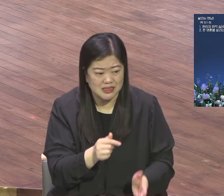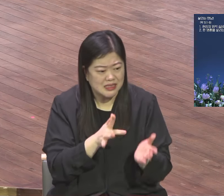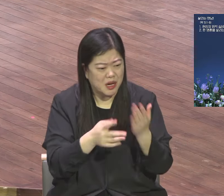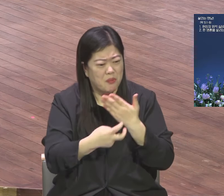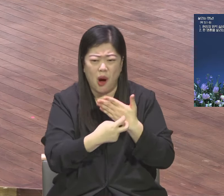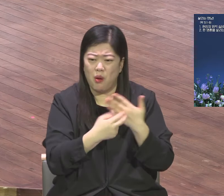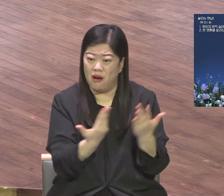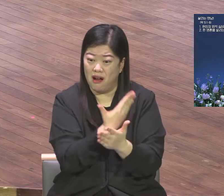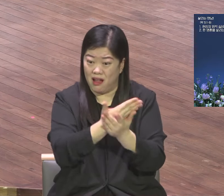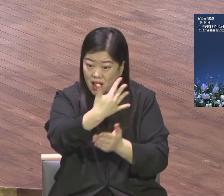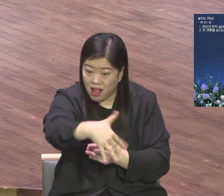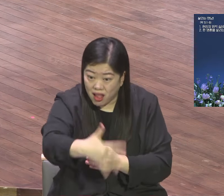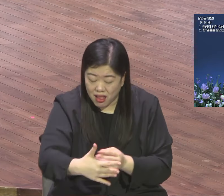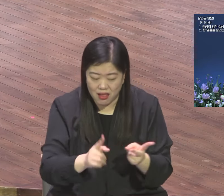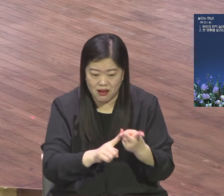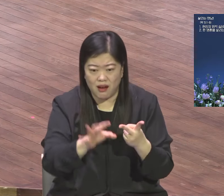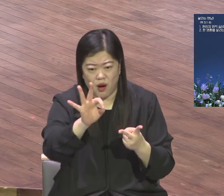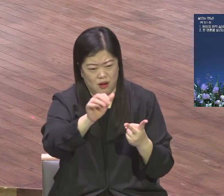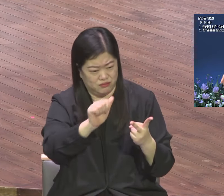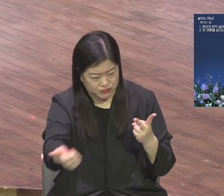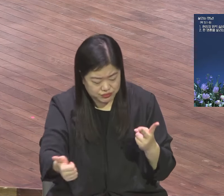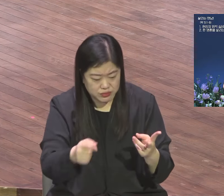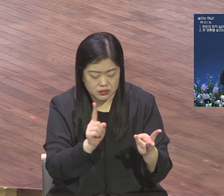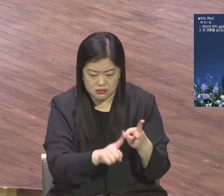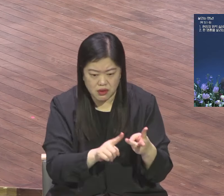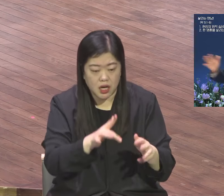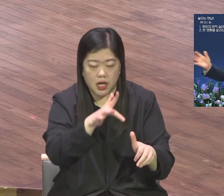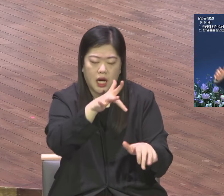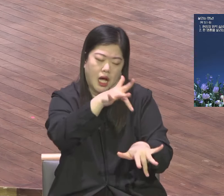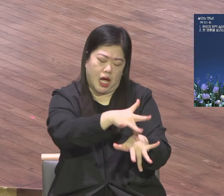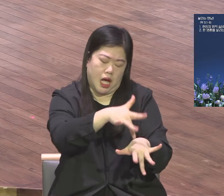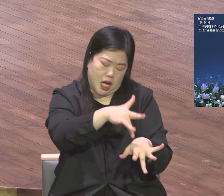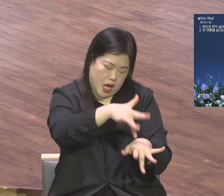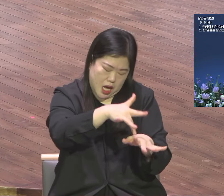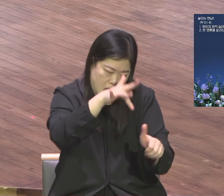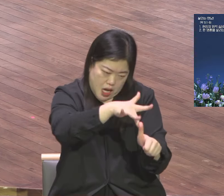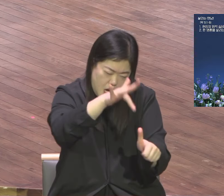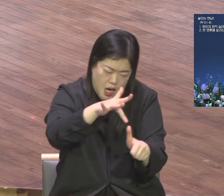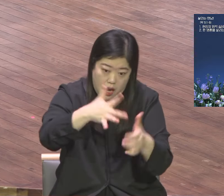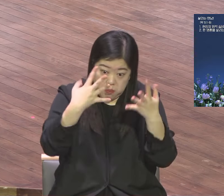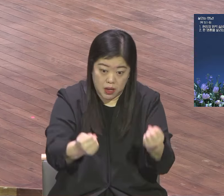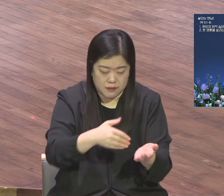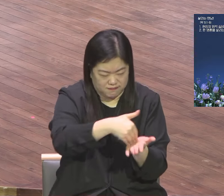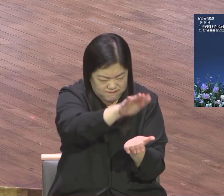있습니까 엄청 어려움을 당할 때 가는 곳마다 귀신들을 다